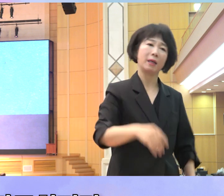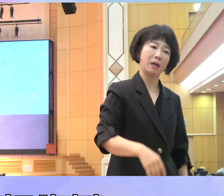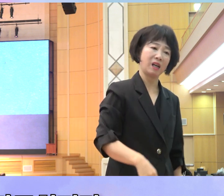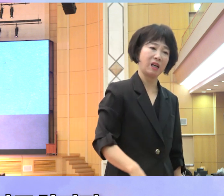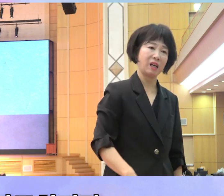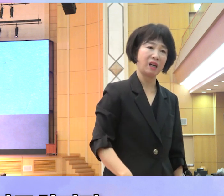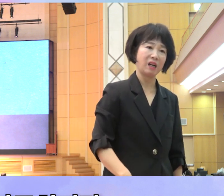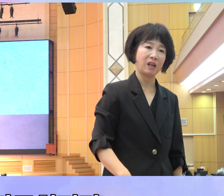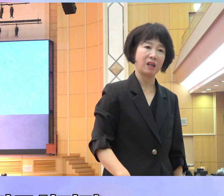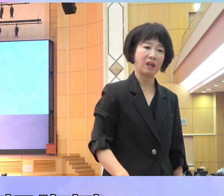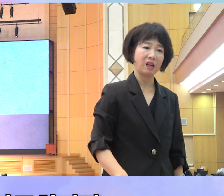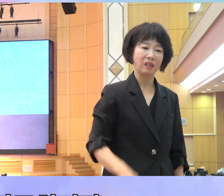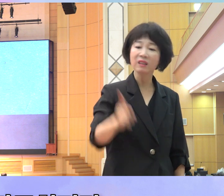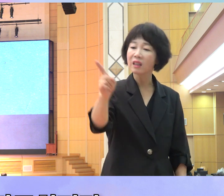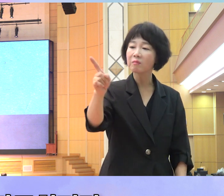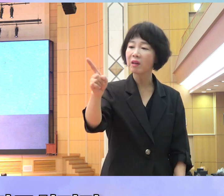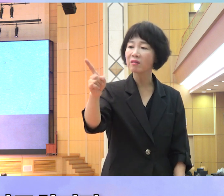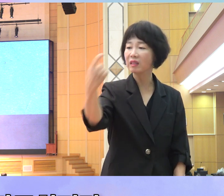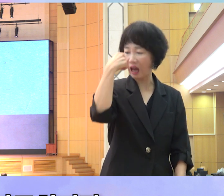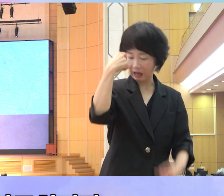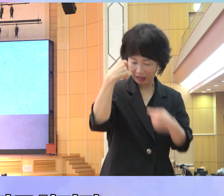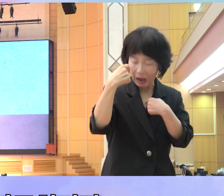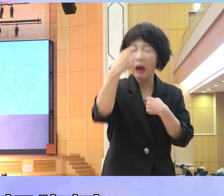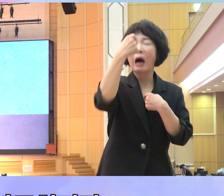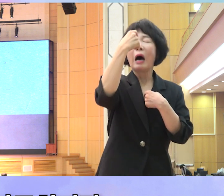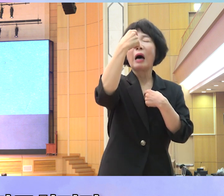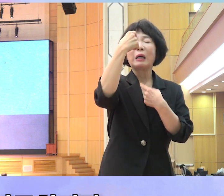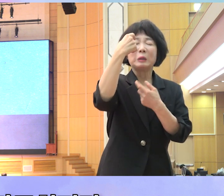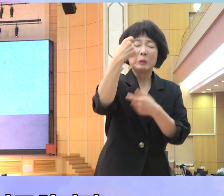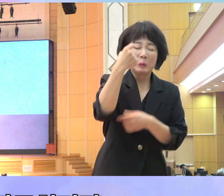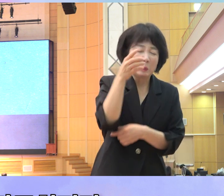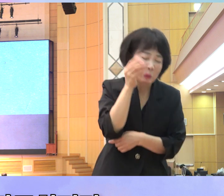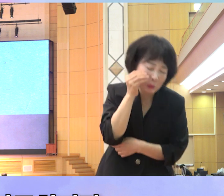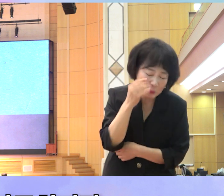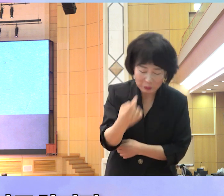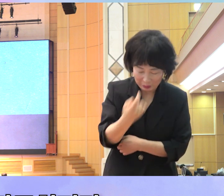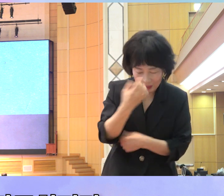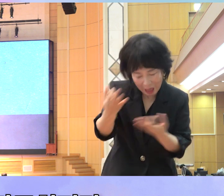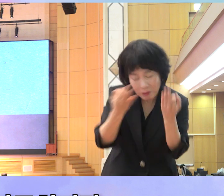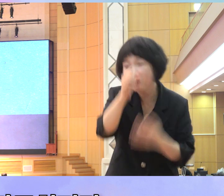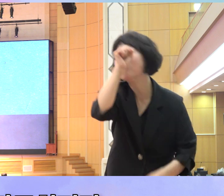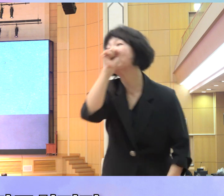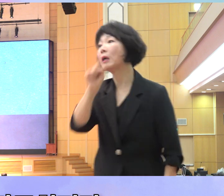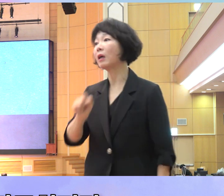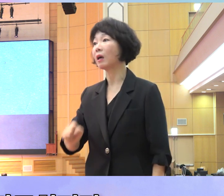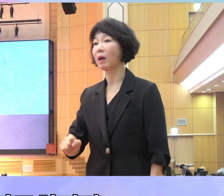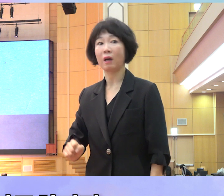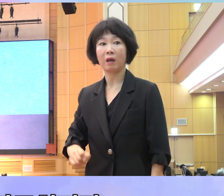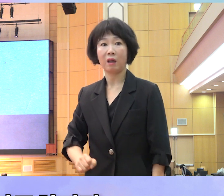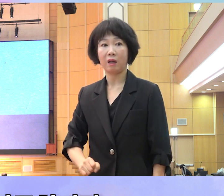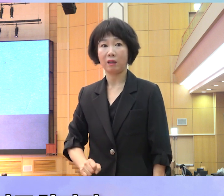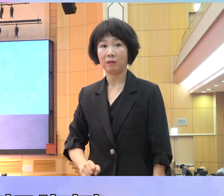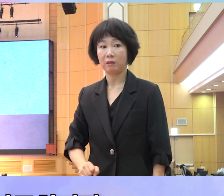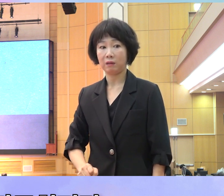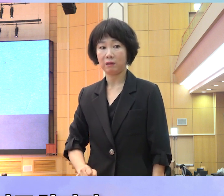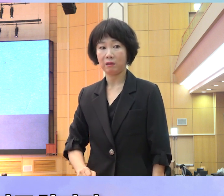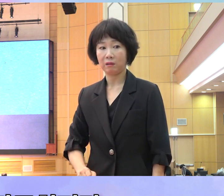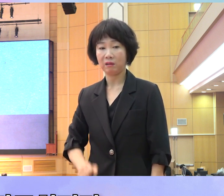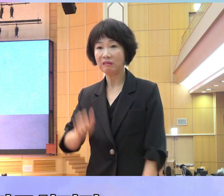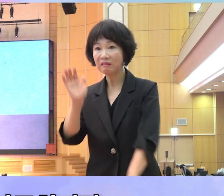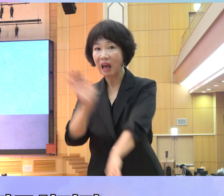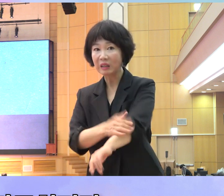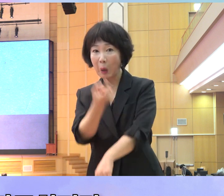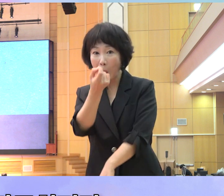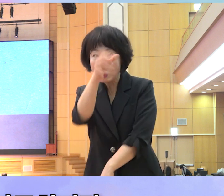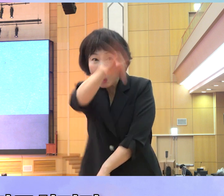니는 어떻게 삽니까? 니는 어떻게 살아? 자기는 어떻게 살아가는지도 모르는 채 남 잘못하는 그